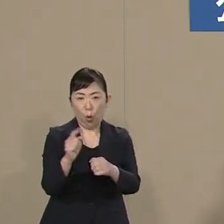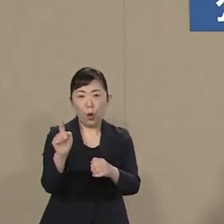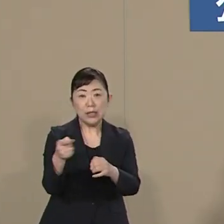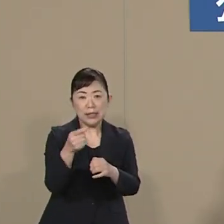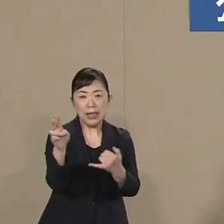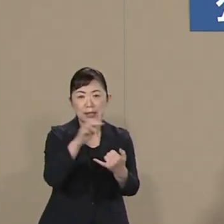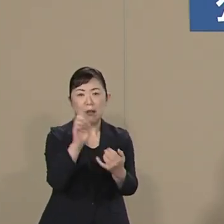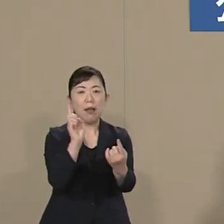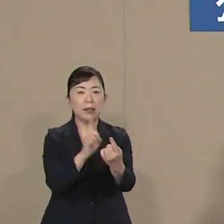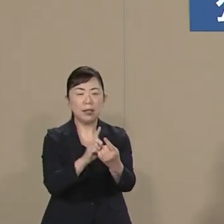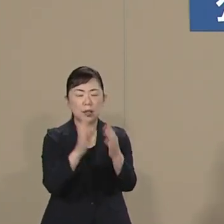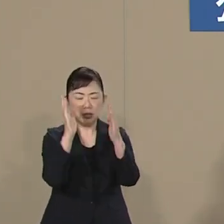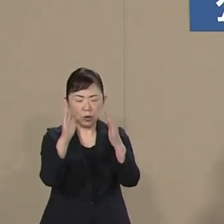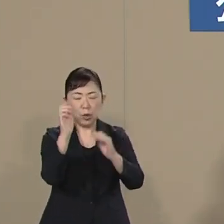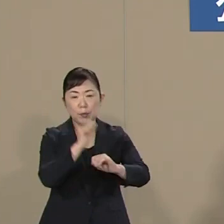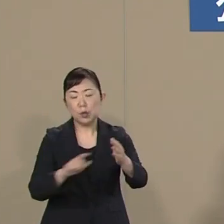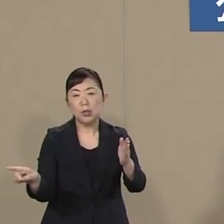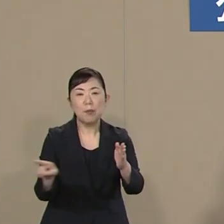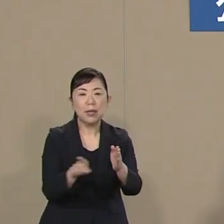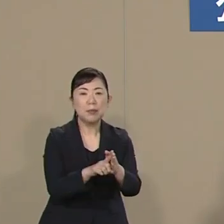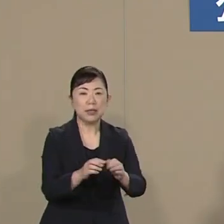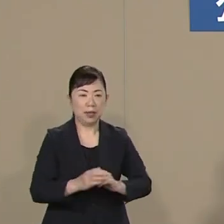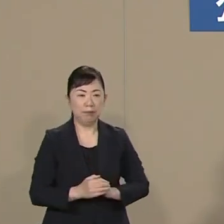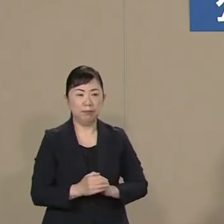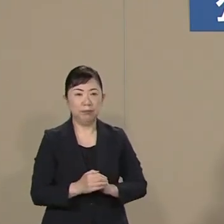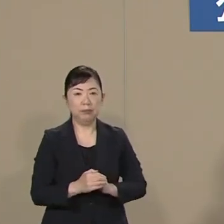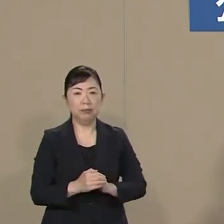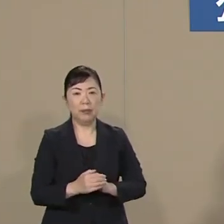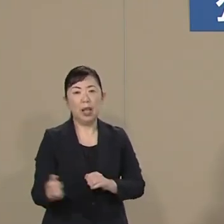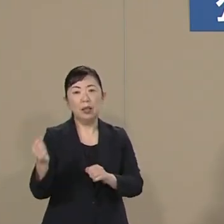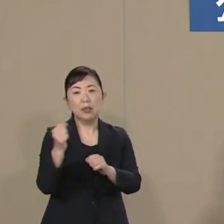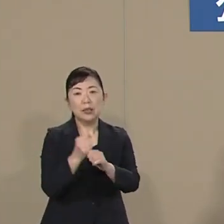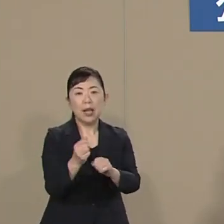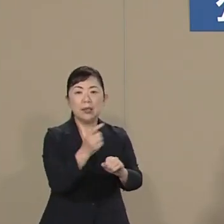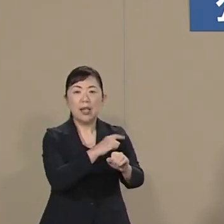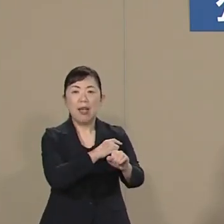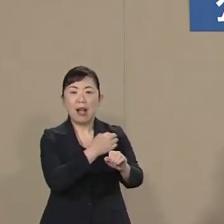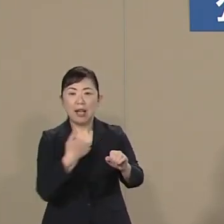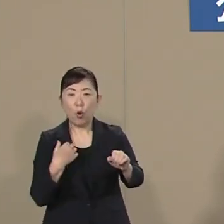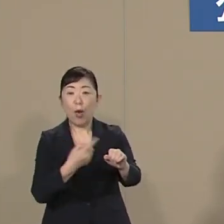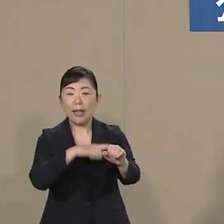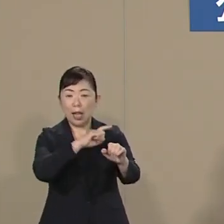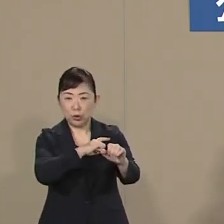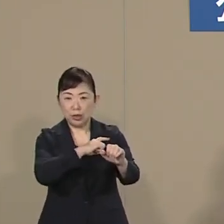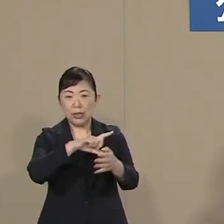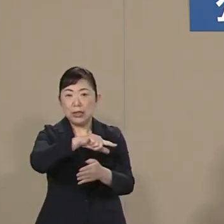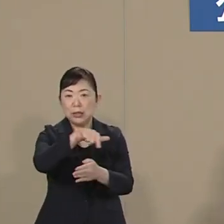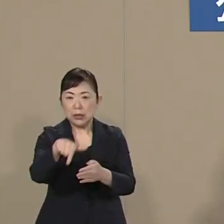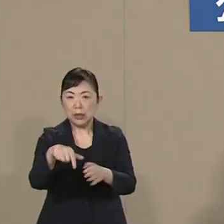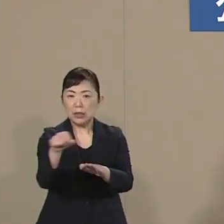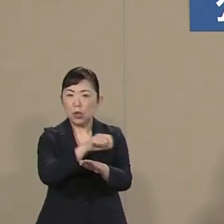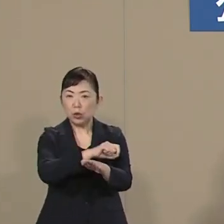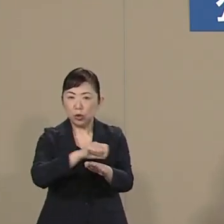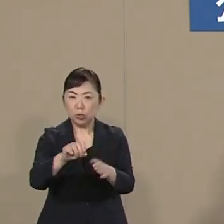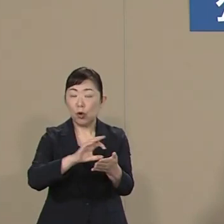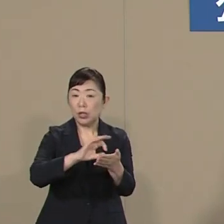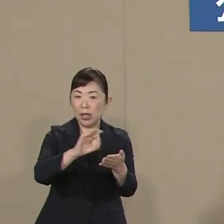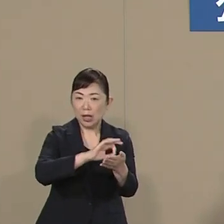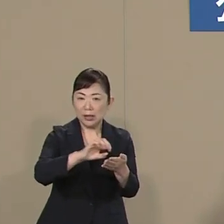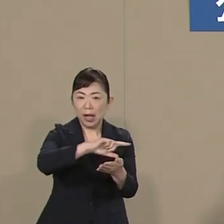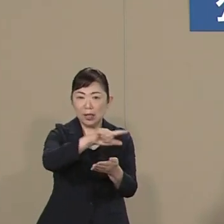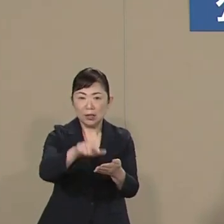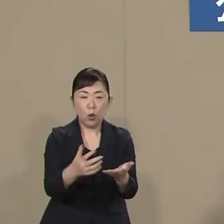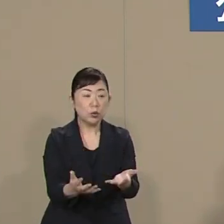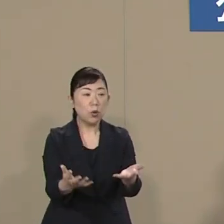自然災害対策に全力で取り組んできました再生可能エネルギー地域特色を